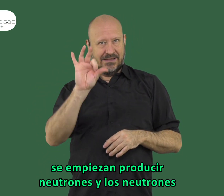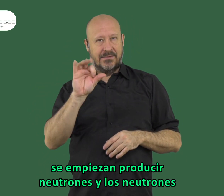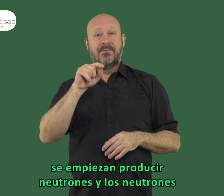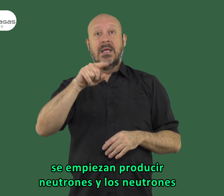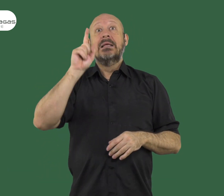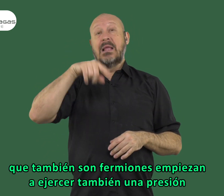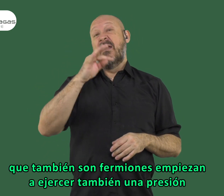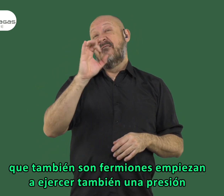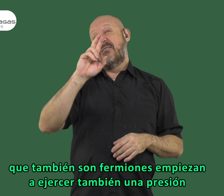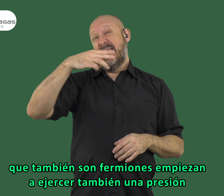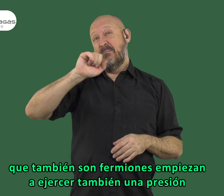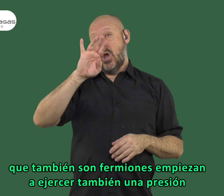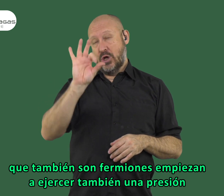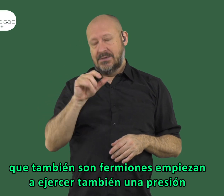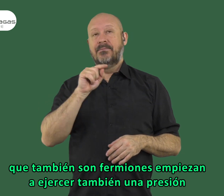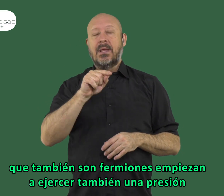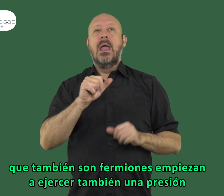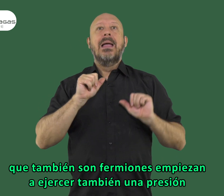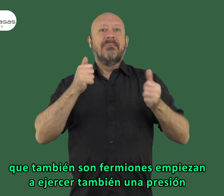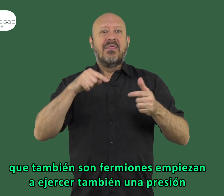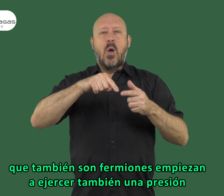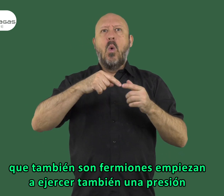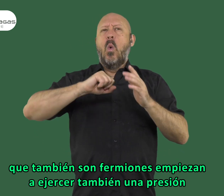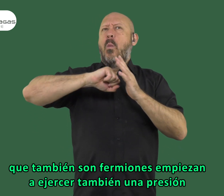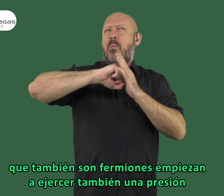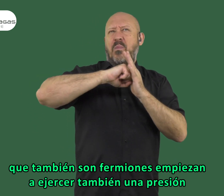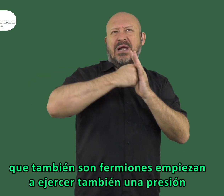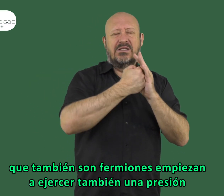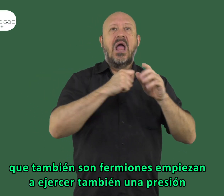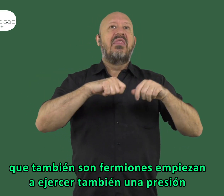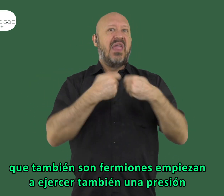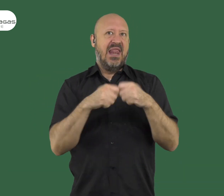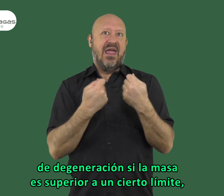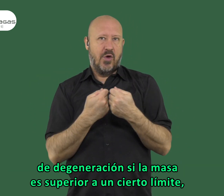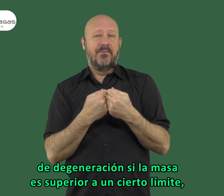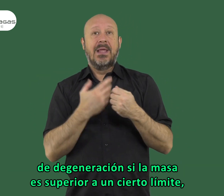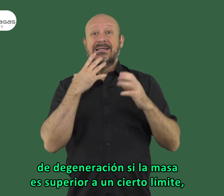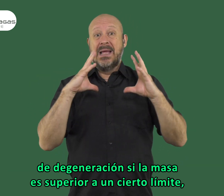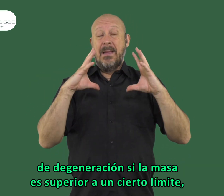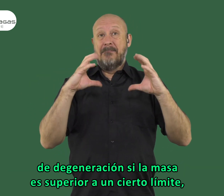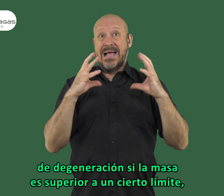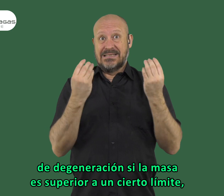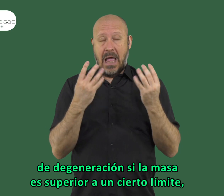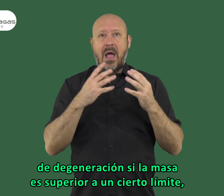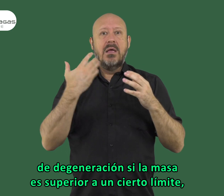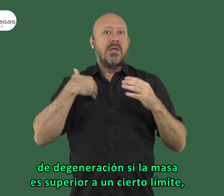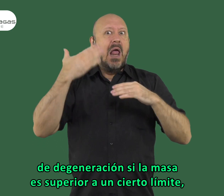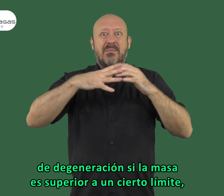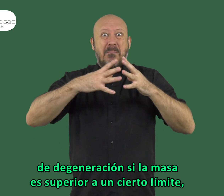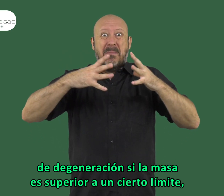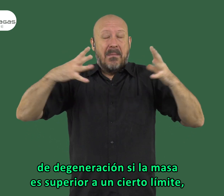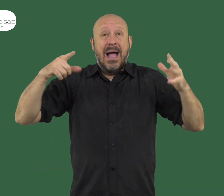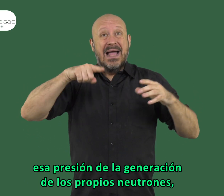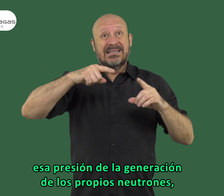los neutrones, que también son fermiones, empiezan a ejercer también una presión de degeneración. Si la masa es superior a un